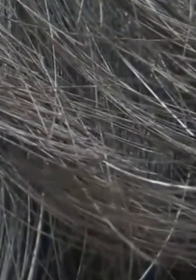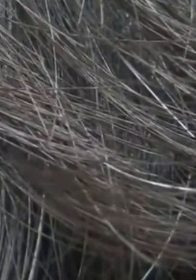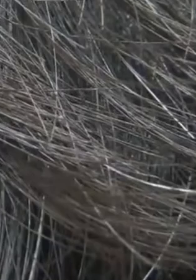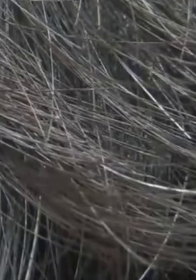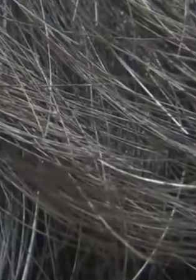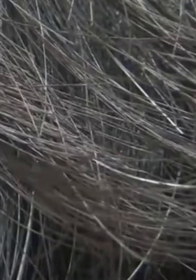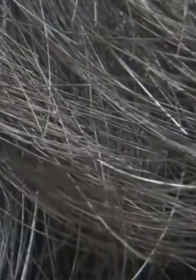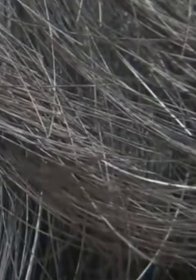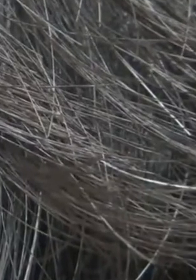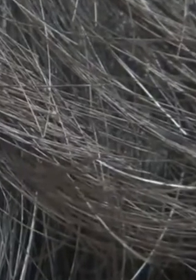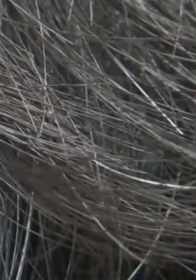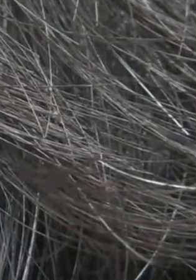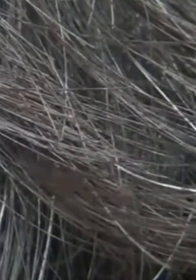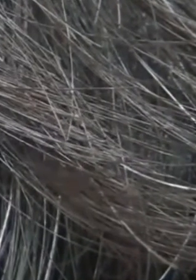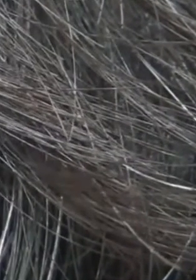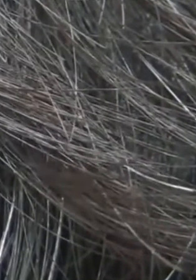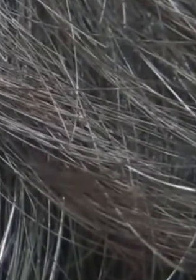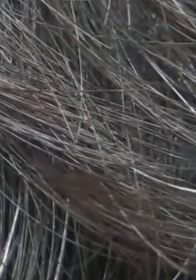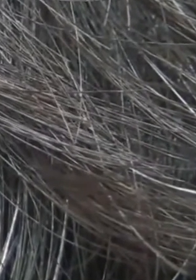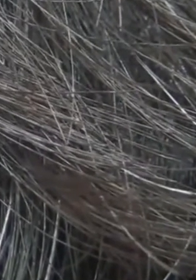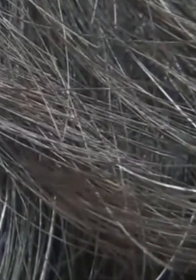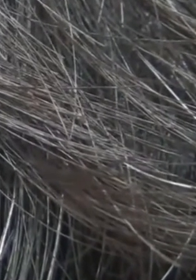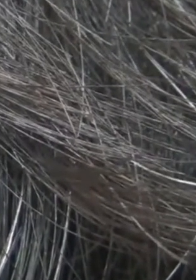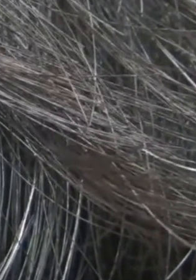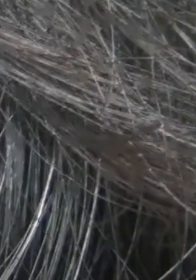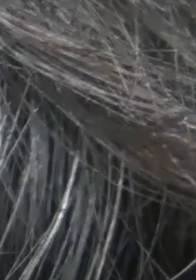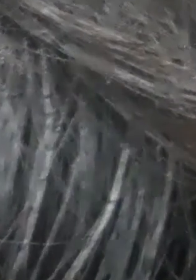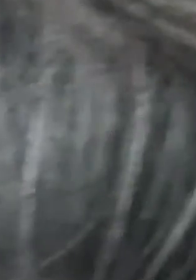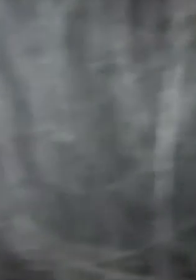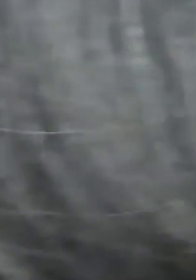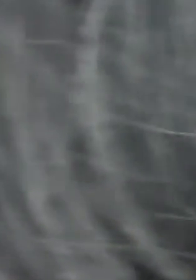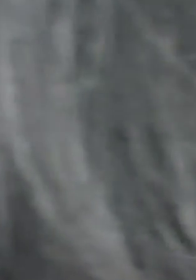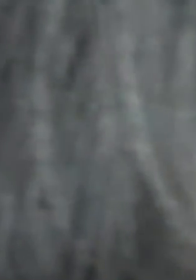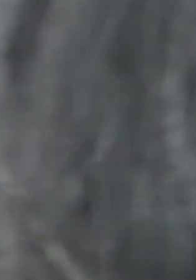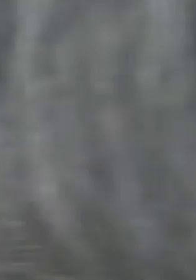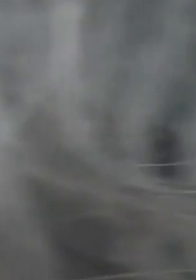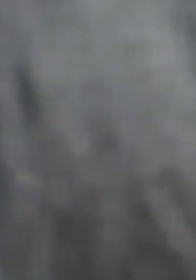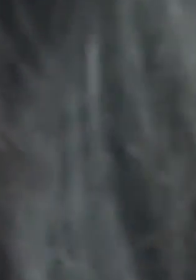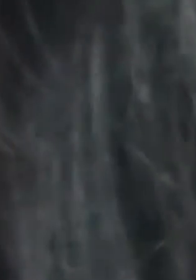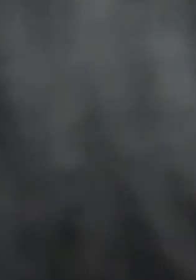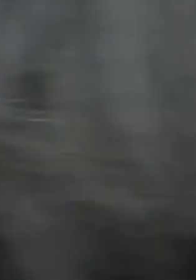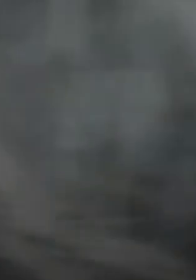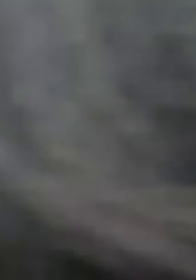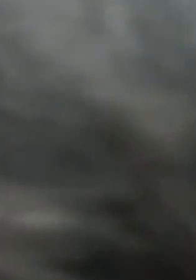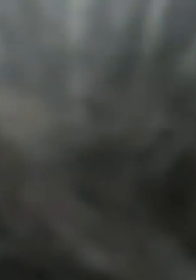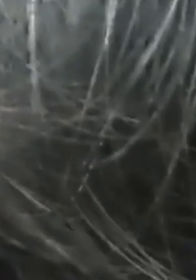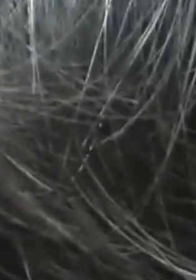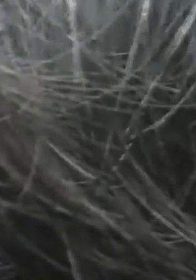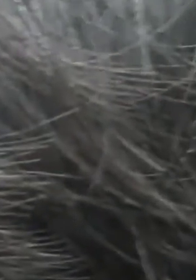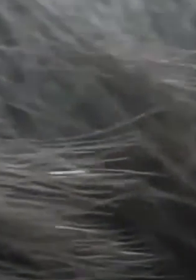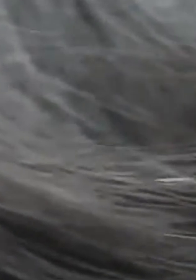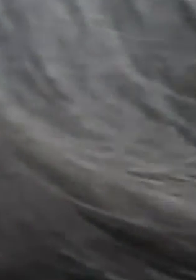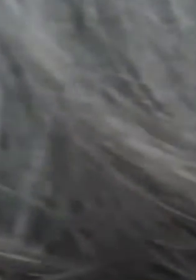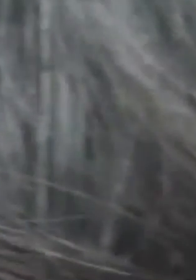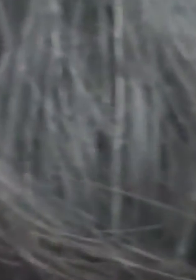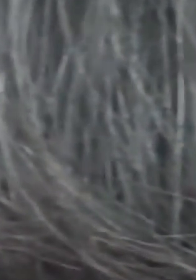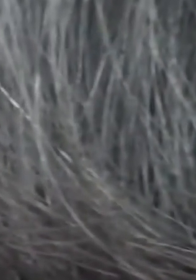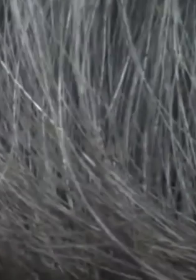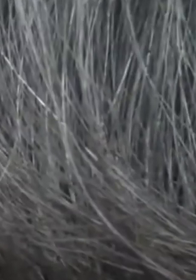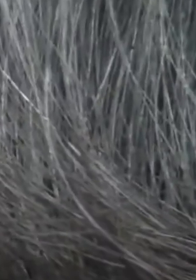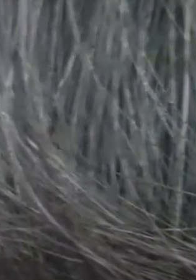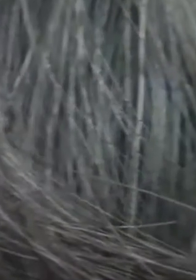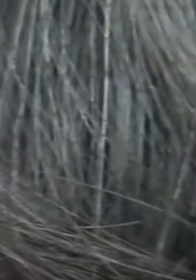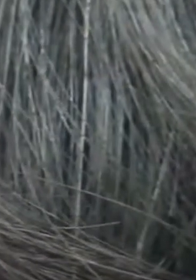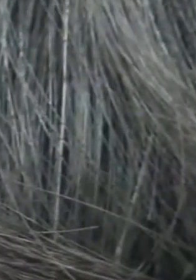기준 없이 적용 대상을 축소한 결과입니다. 시행령 3조 4항의